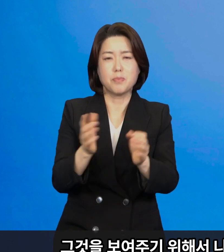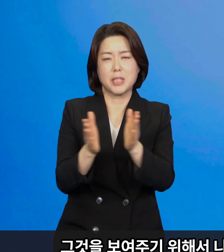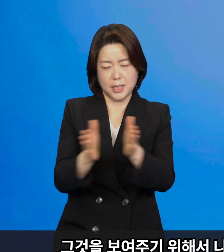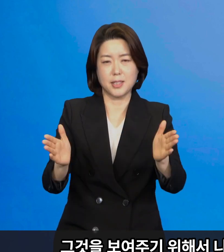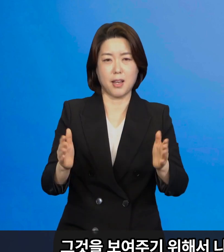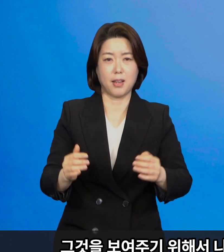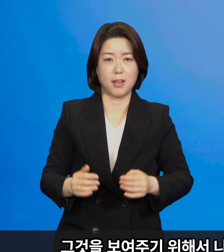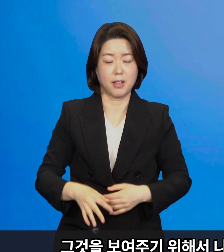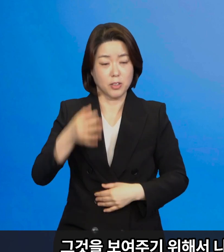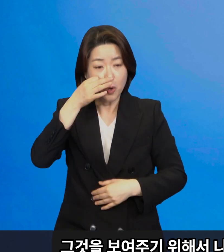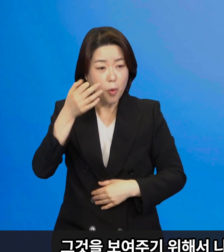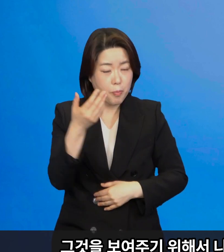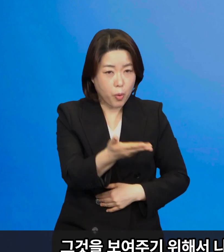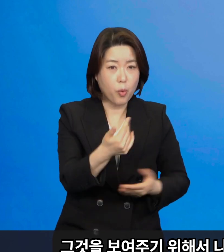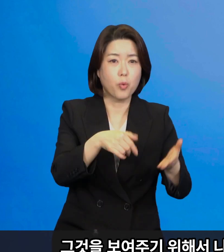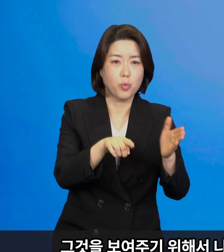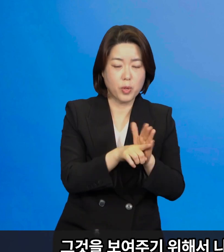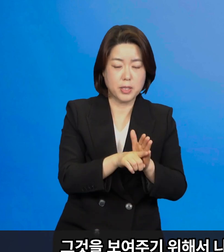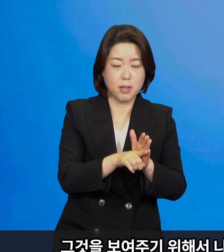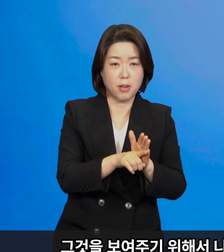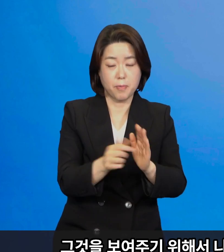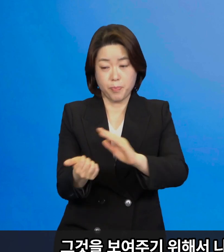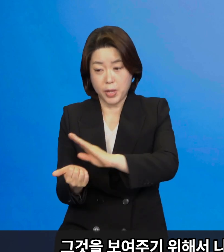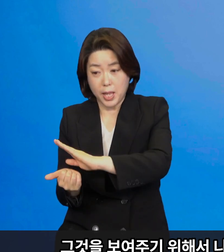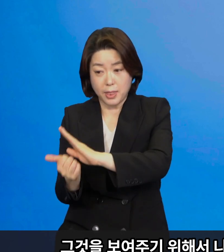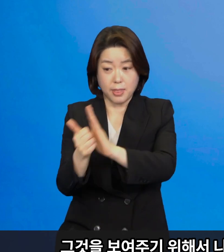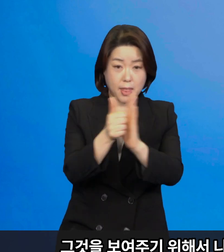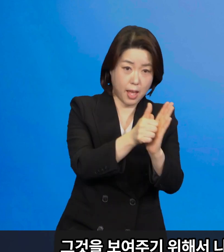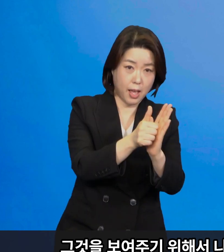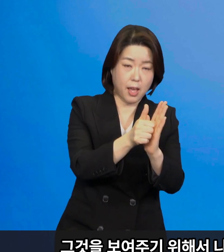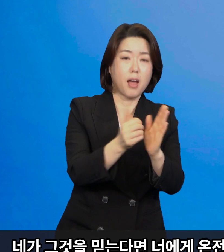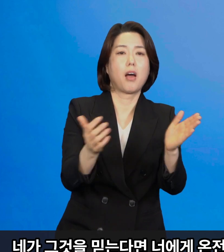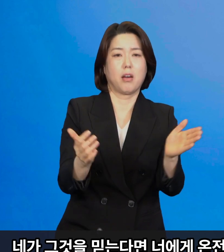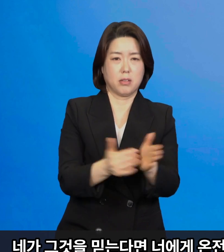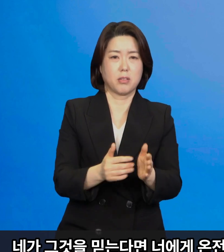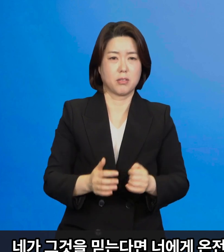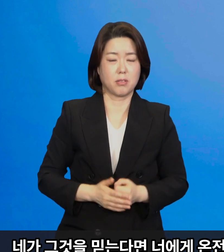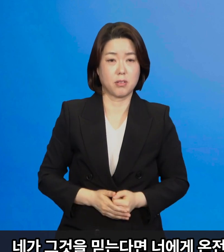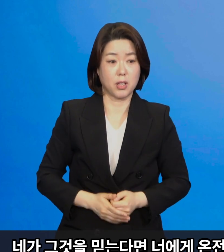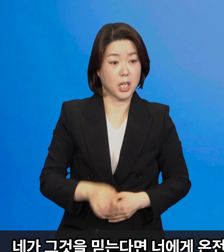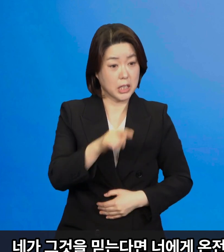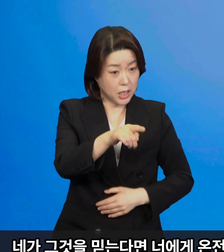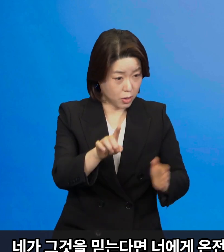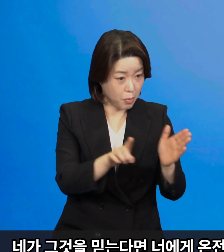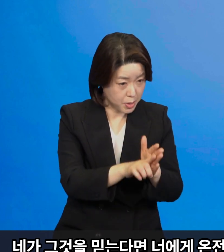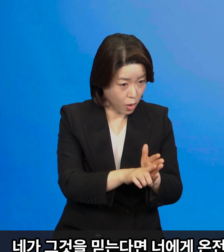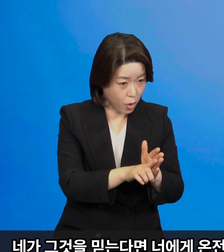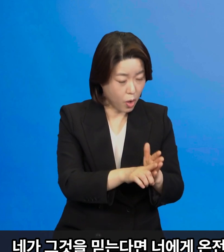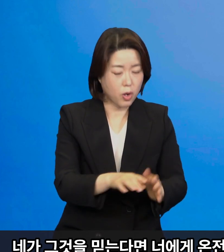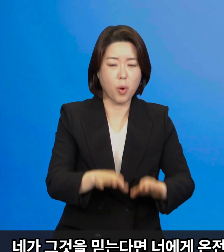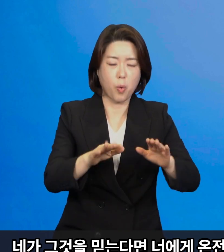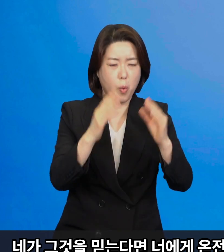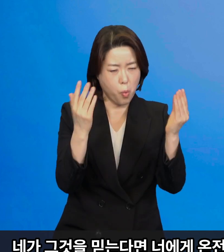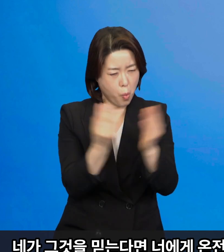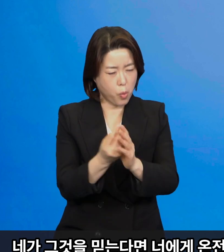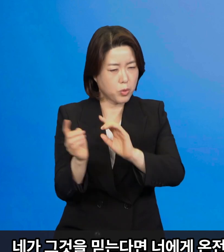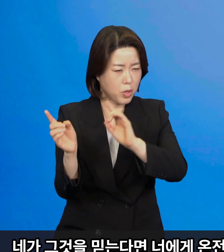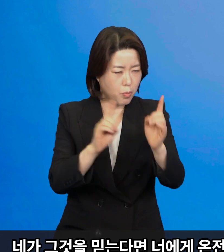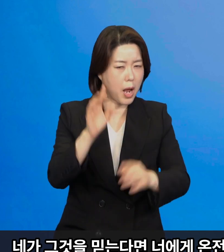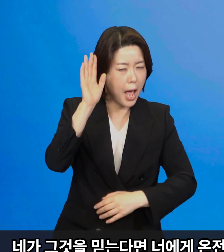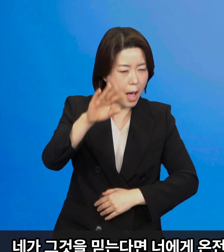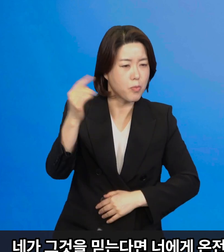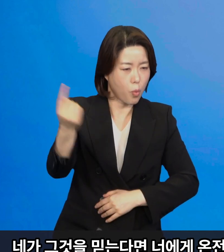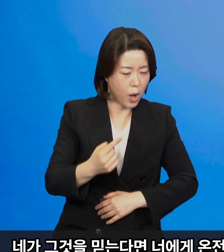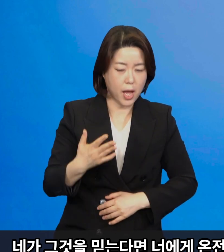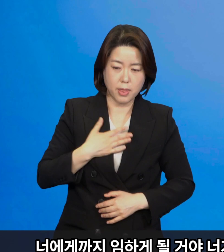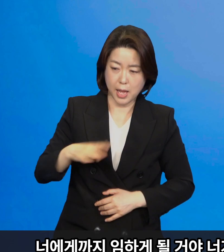그것을 보여주기 위해서 나사로를 소생시켜 주신 것이죠. 너가 그것을 믿는다면 너에게 온전한 부활이 나에게